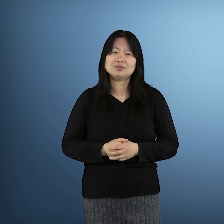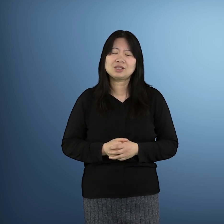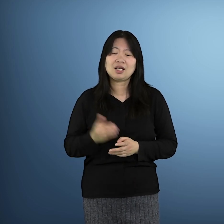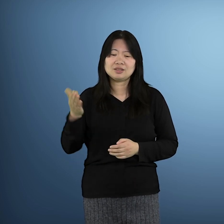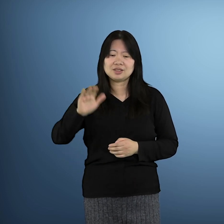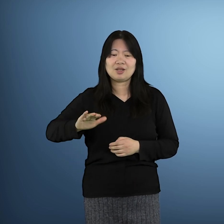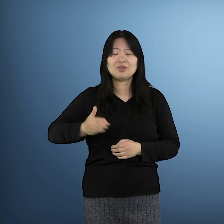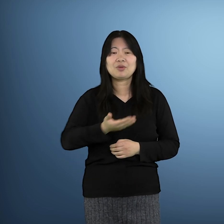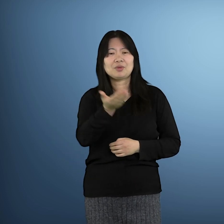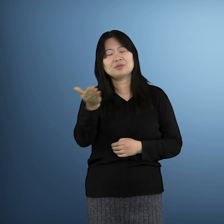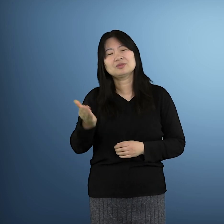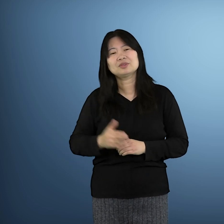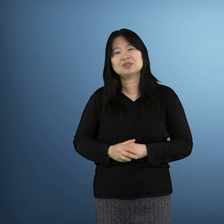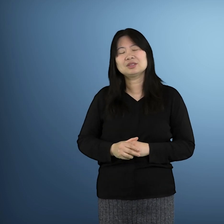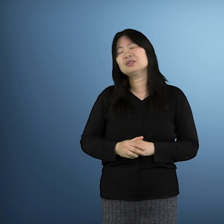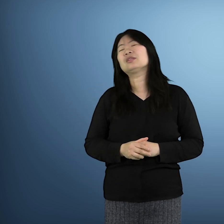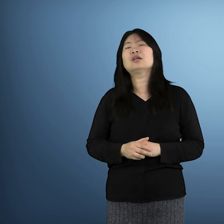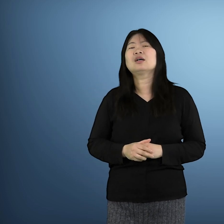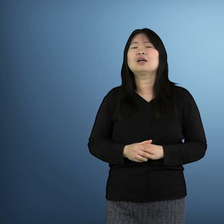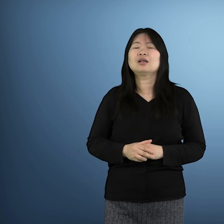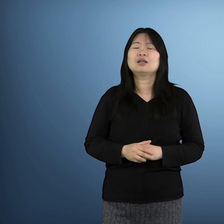근데 여러분,